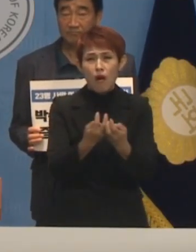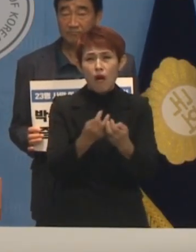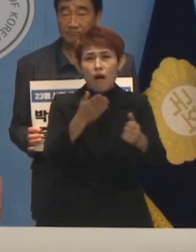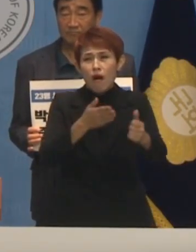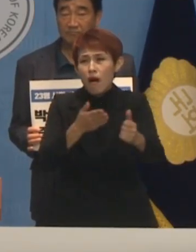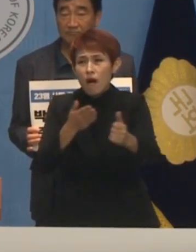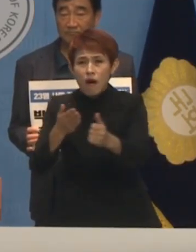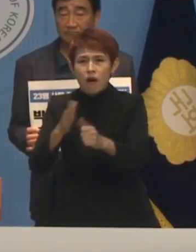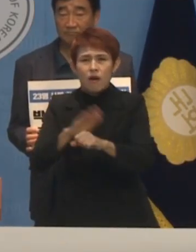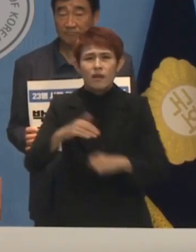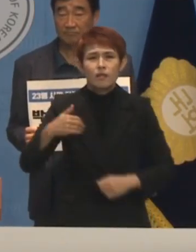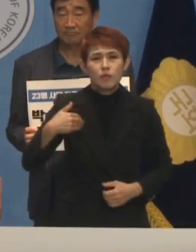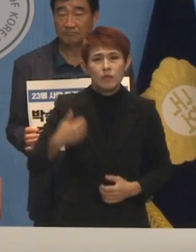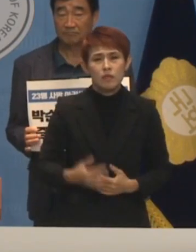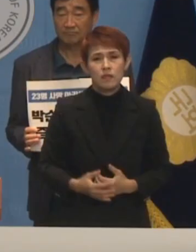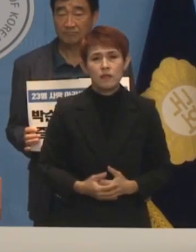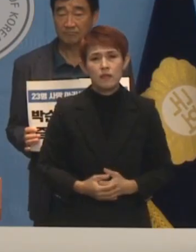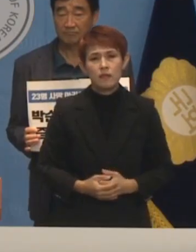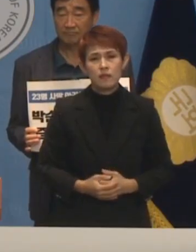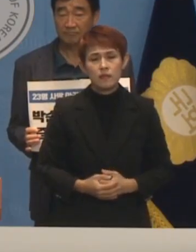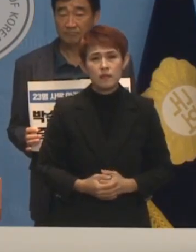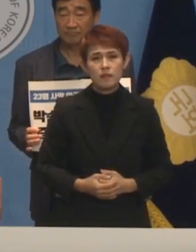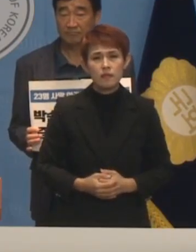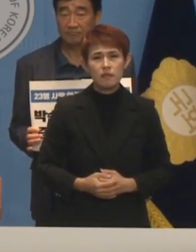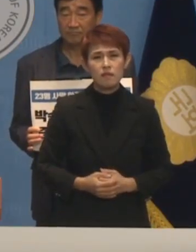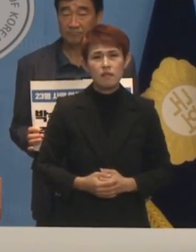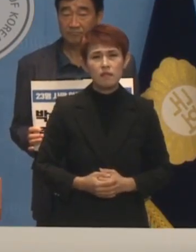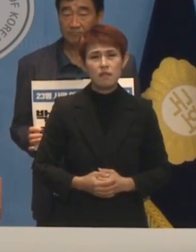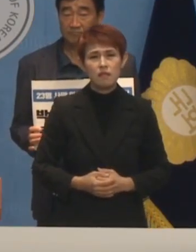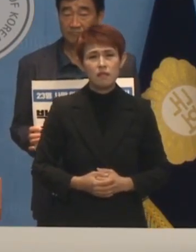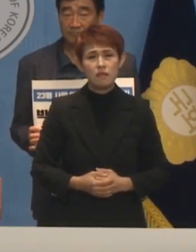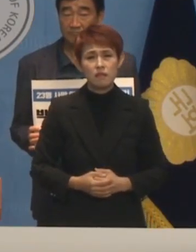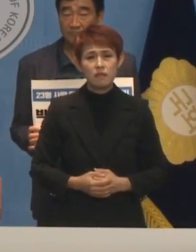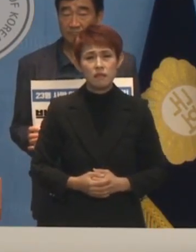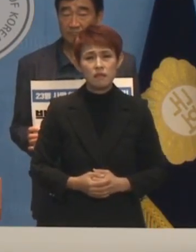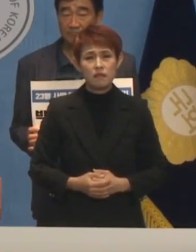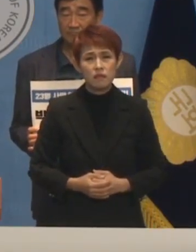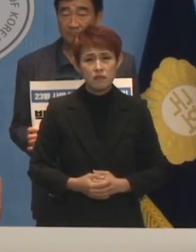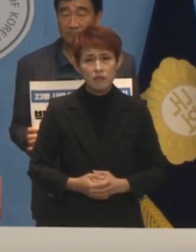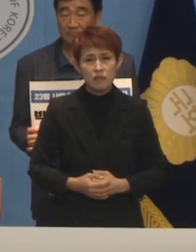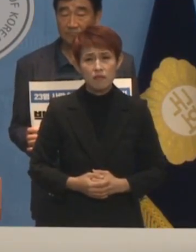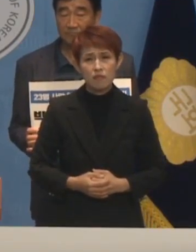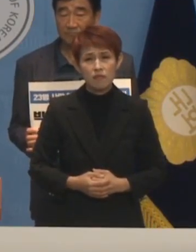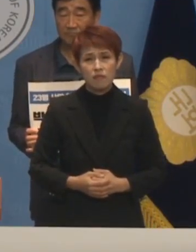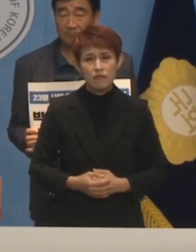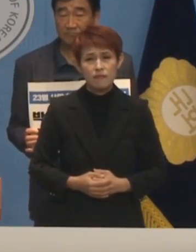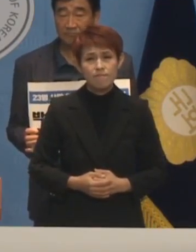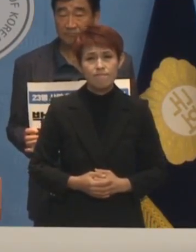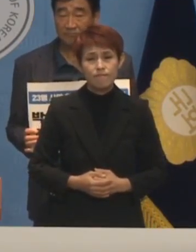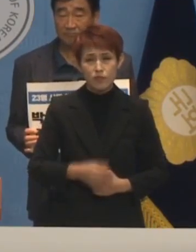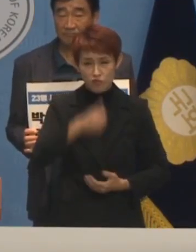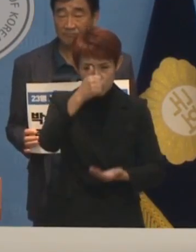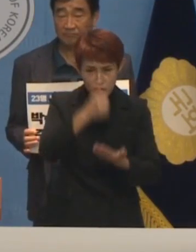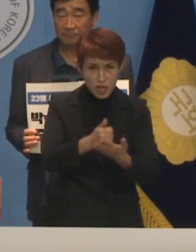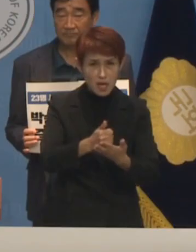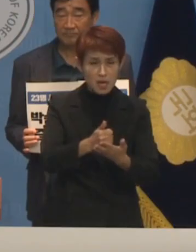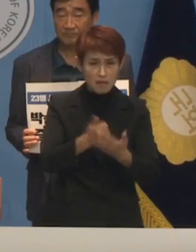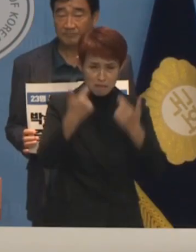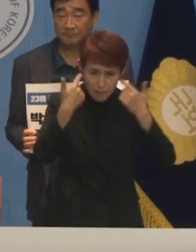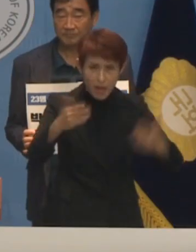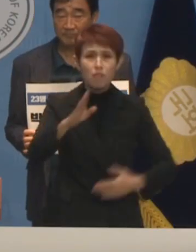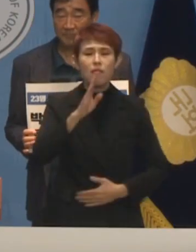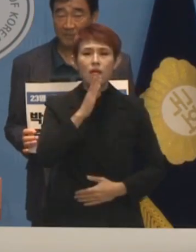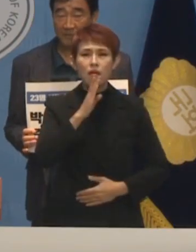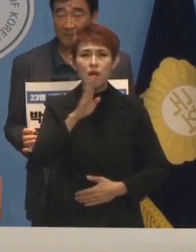될지도 모르겠고요. 진짜 그 나중에도 이렇게 죄가 명명백백이 늘어났는데